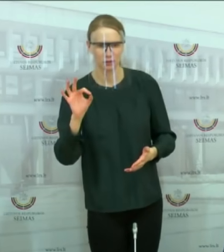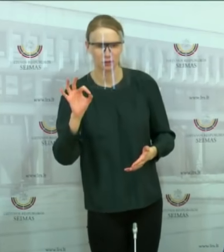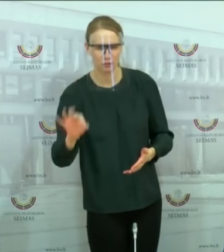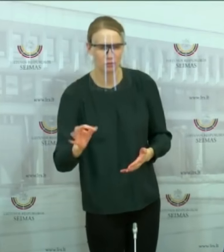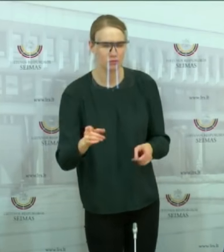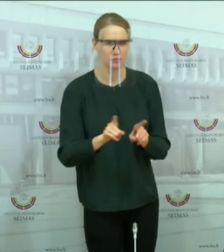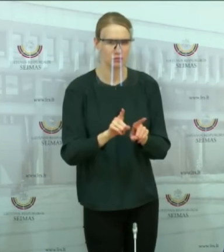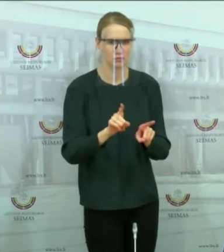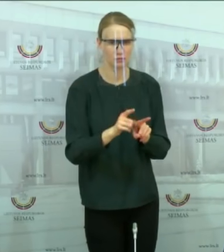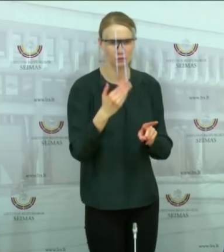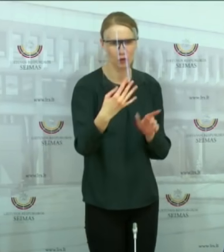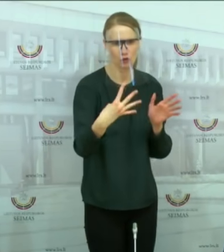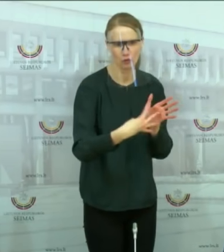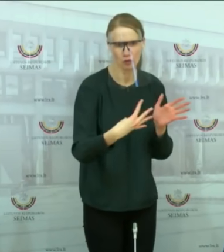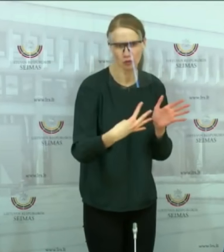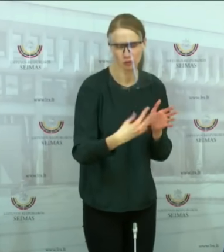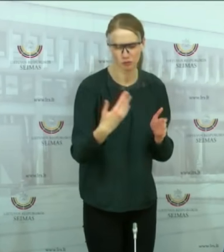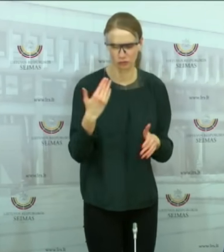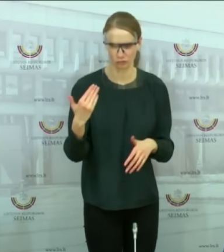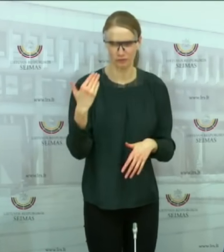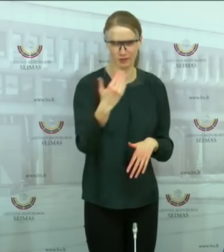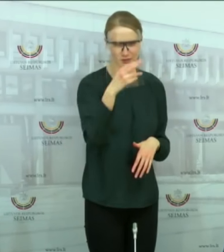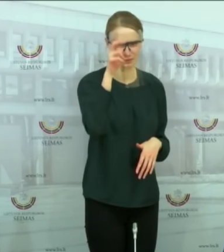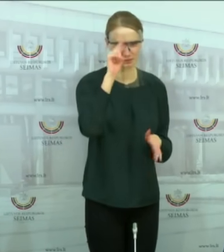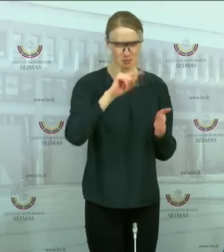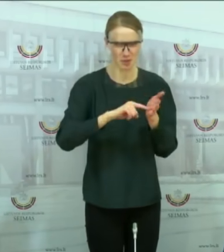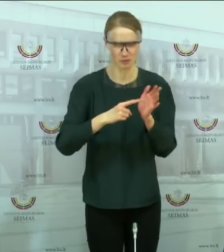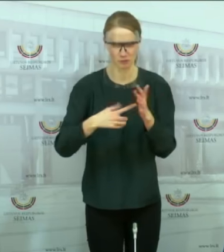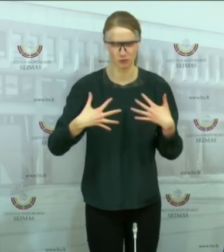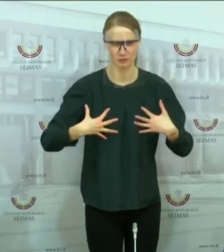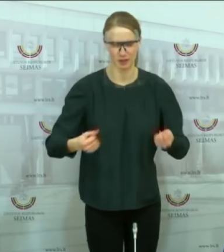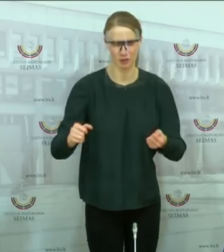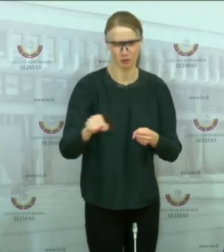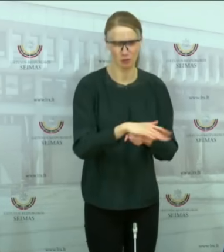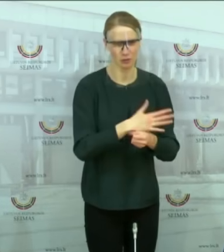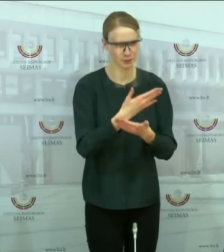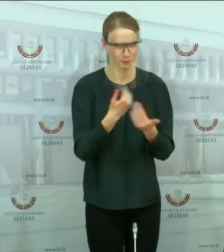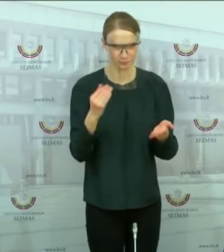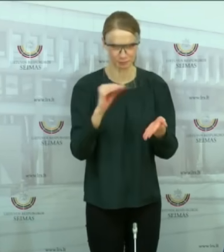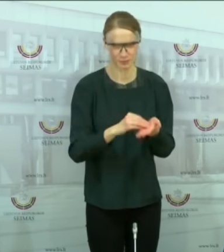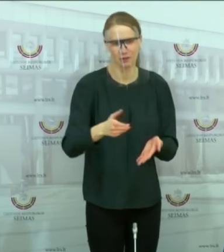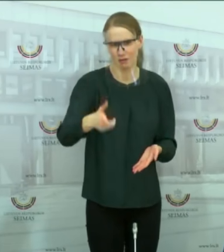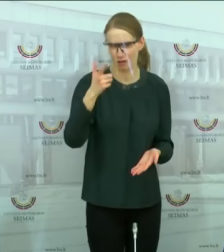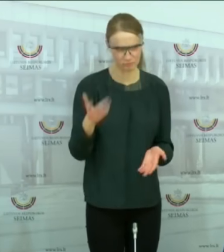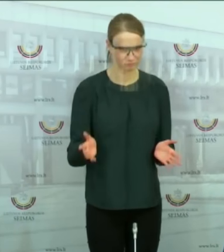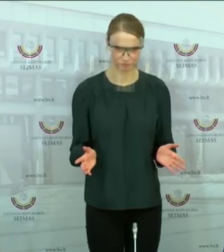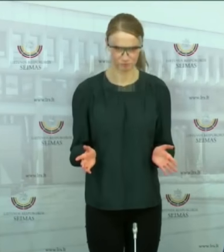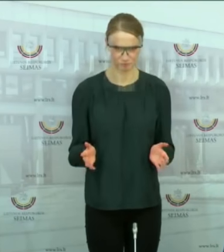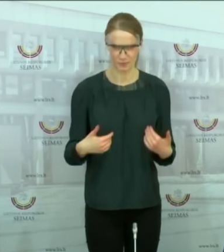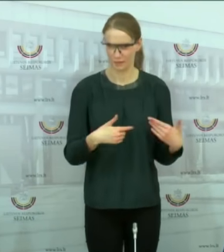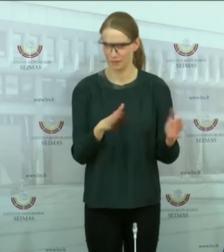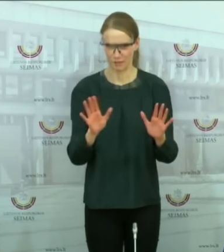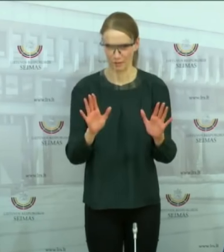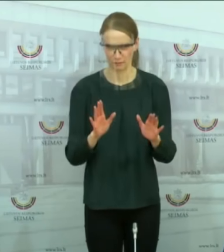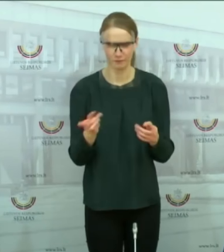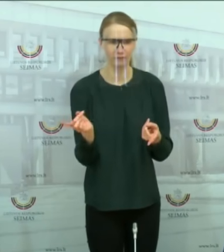kontrolės centras nerekomenduoja tokių pasų šalim dėktis, todėl kad yra labai daug klausimų. Pirmiausia, tai dėl aktyvaus